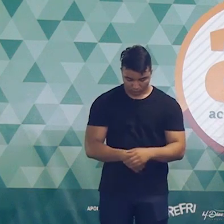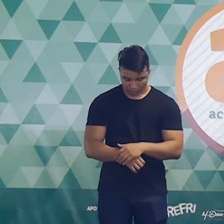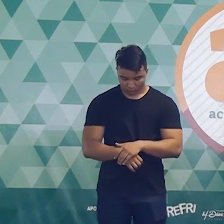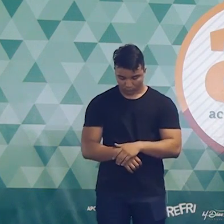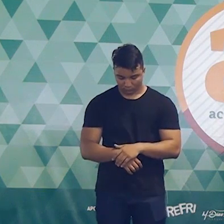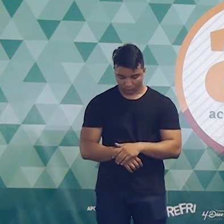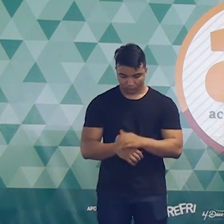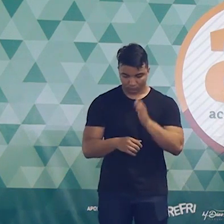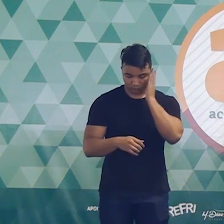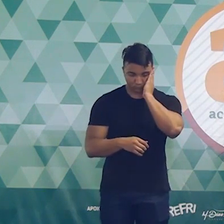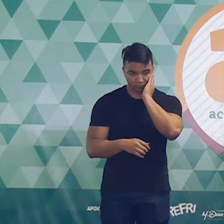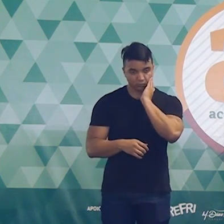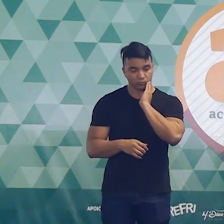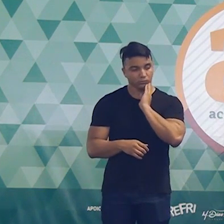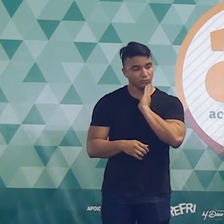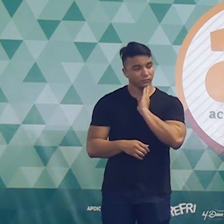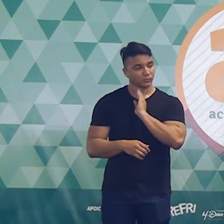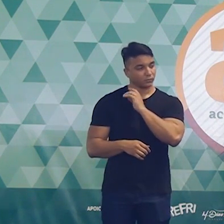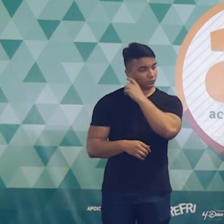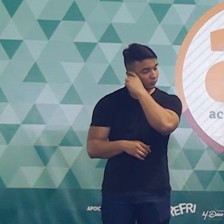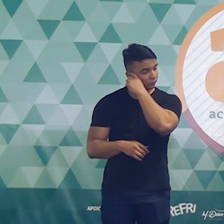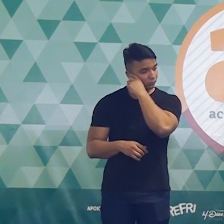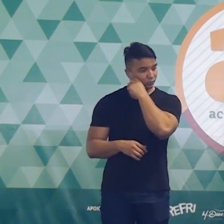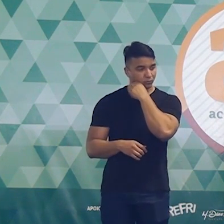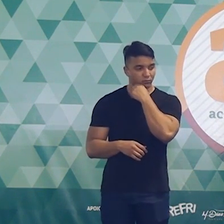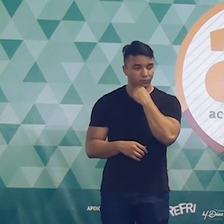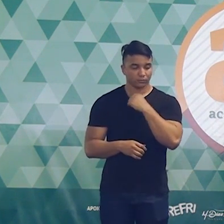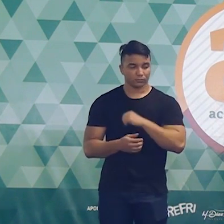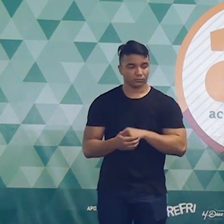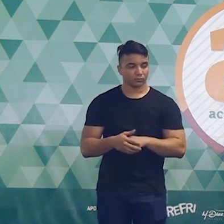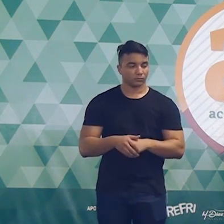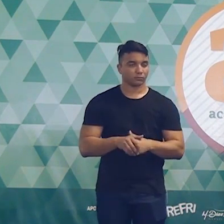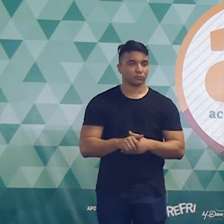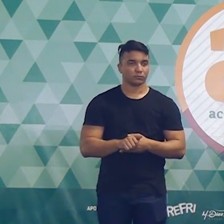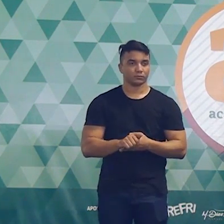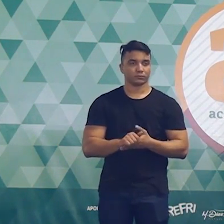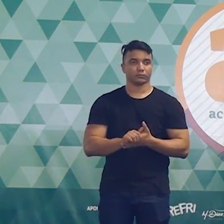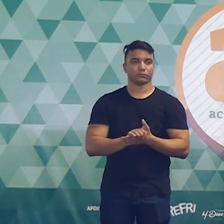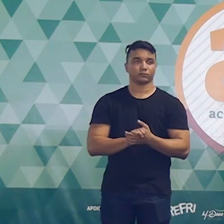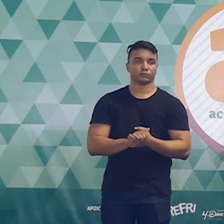Tá, estão me perguntando sobre temas específicos, falo já de cada um desses.